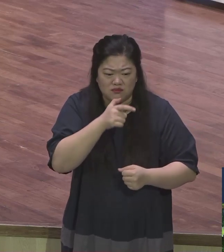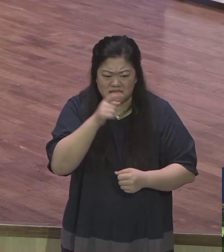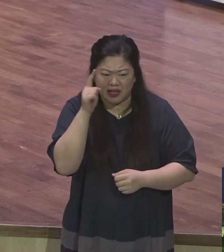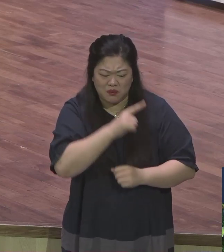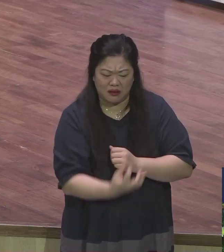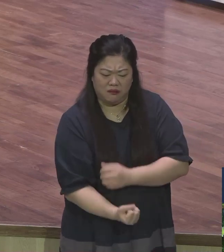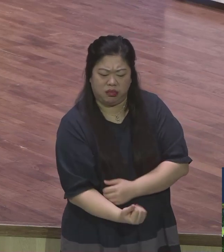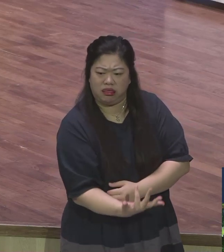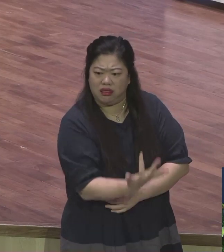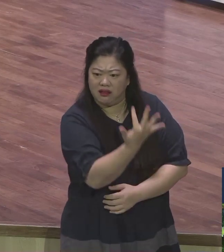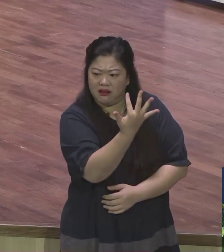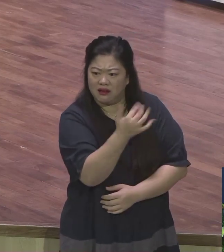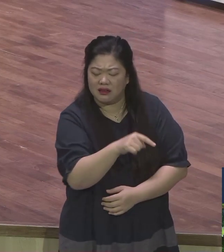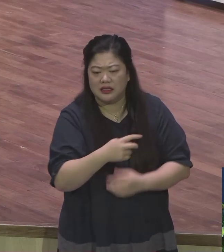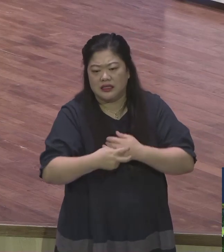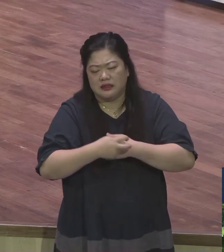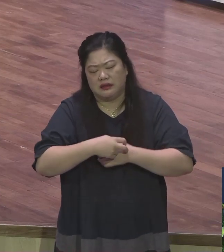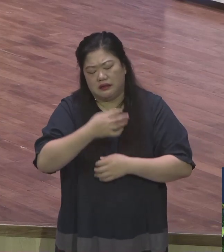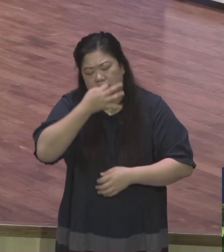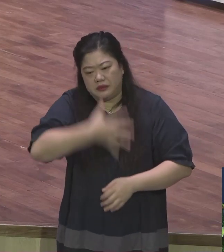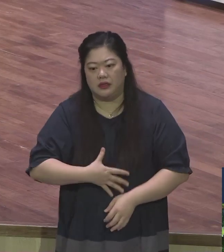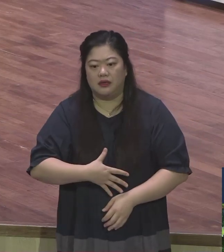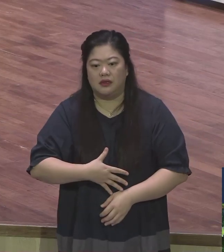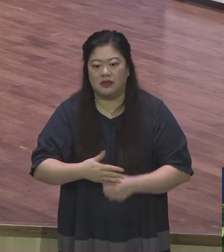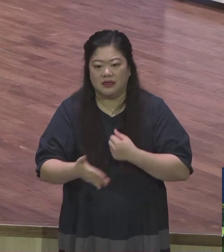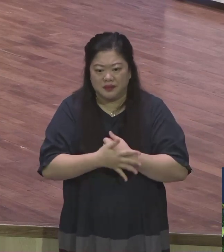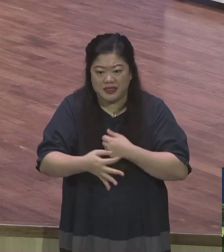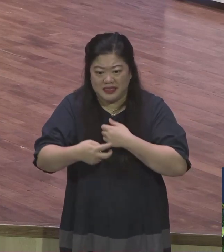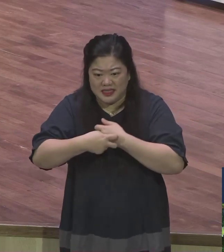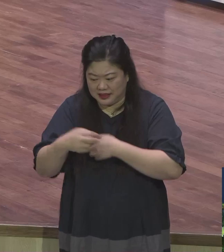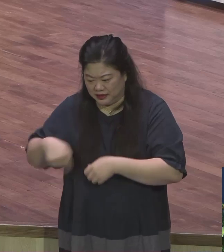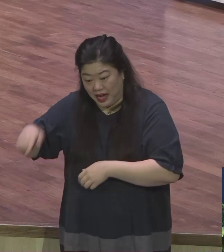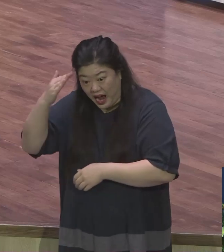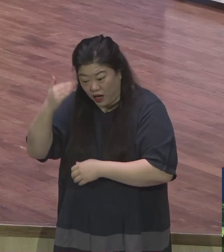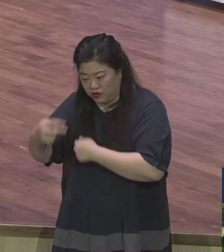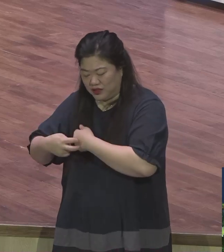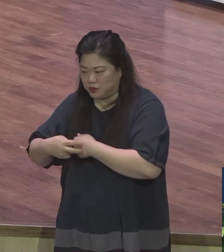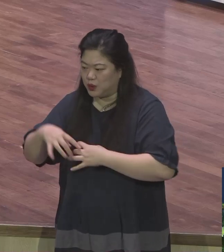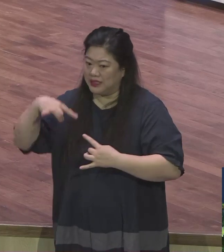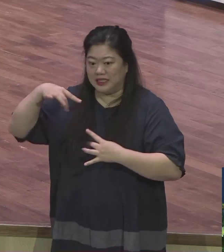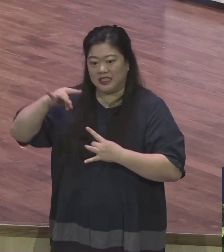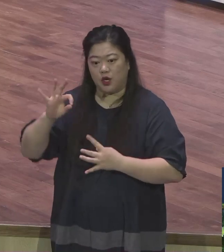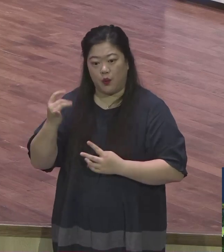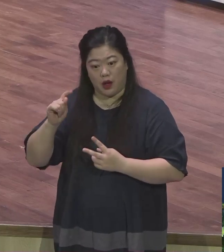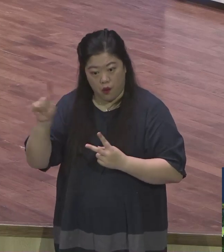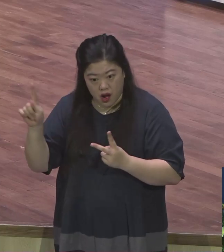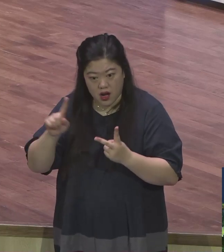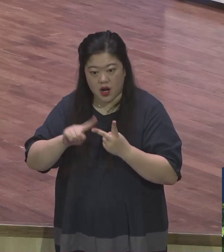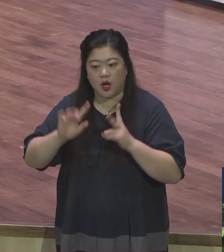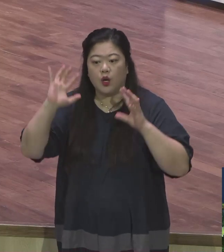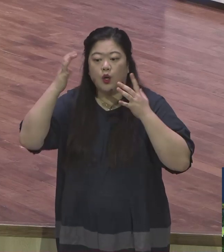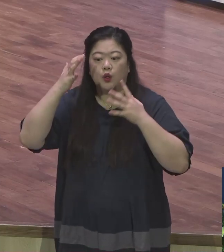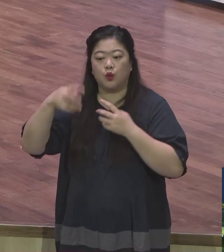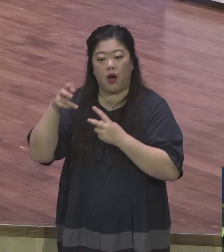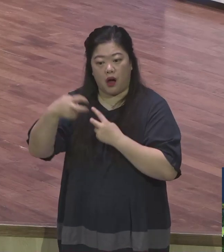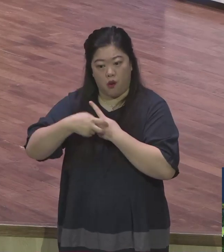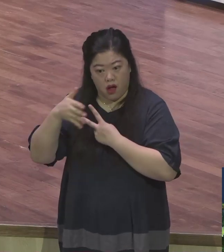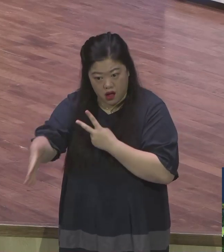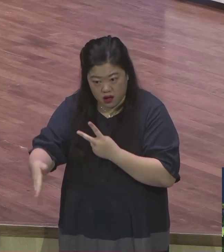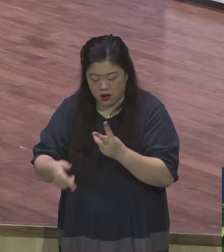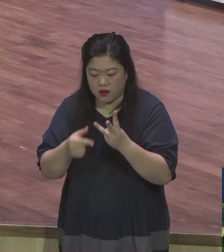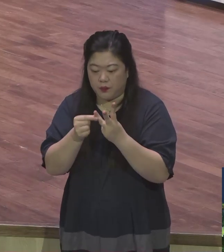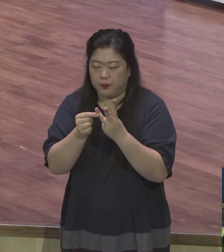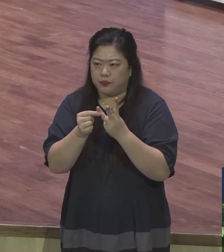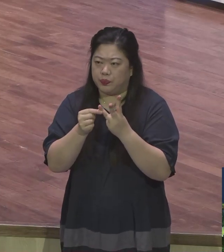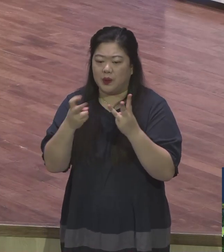그러니까 어로 캠프가 얼마나 중요합니까. 이번에 신경외과 소아과 또 이제